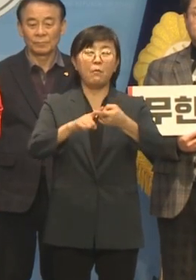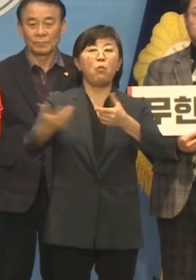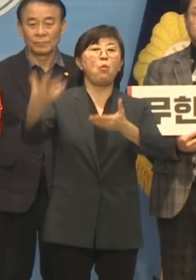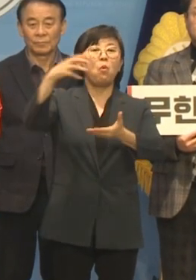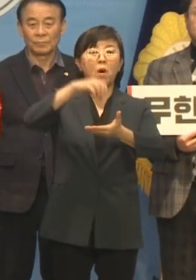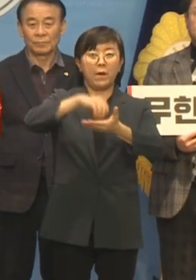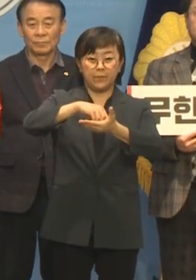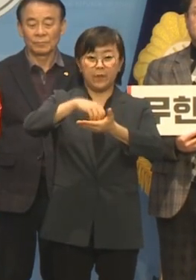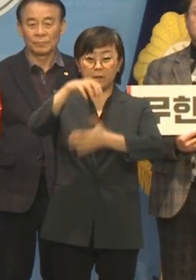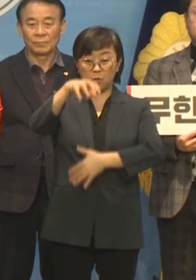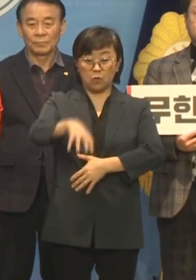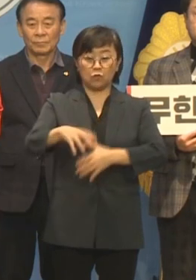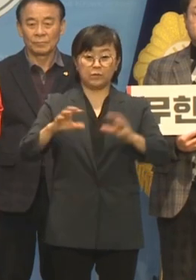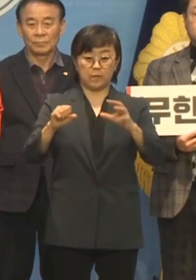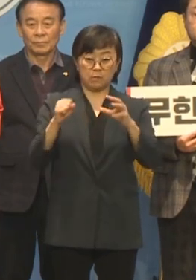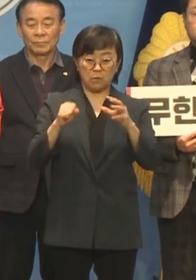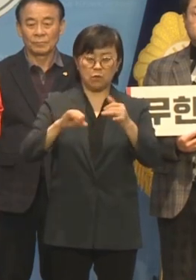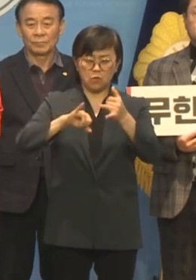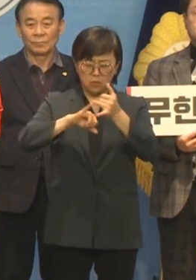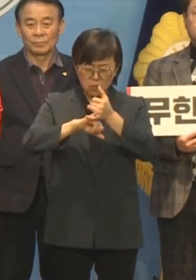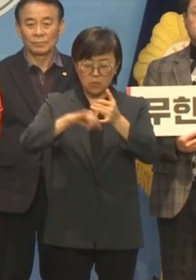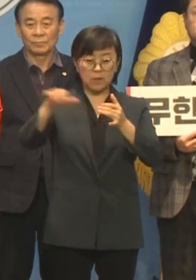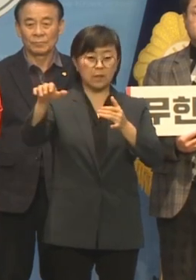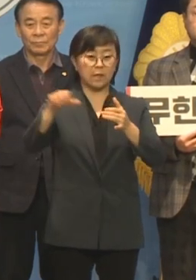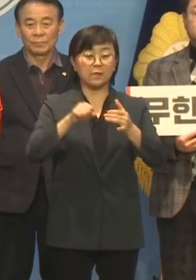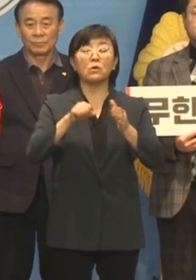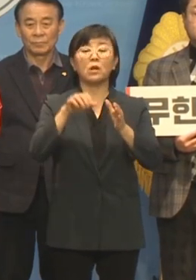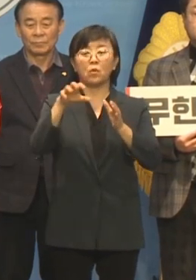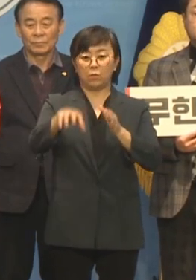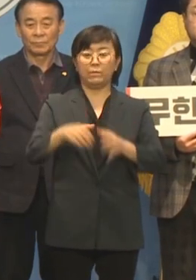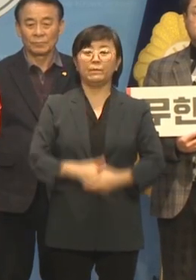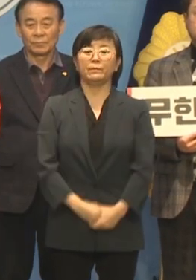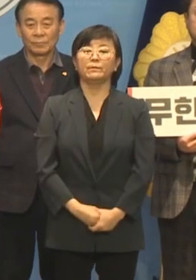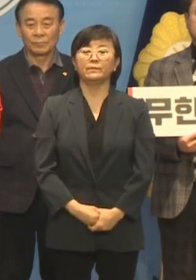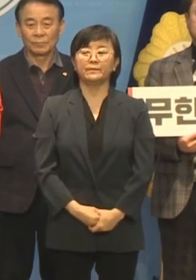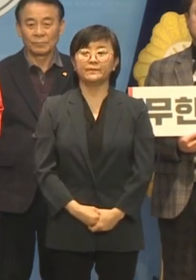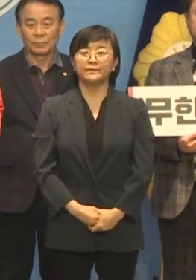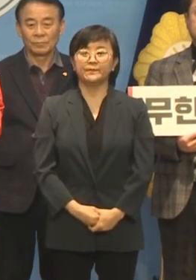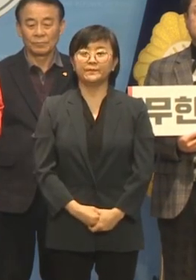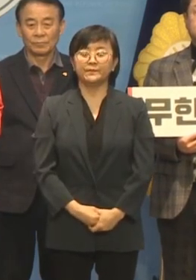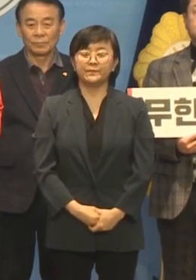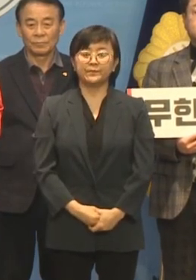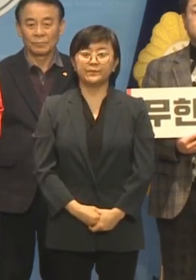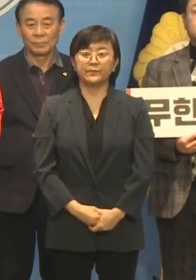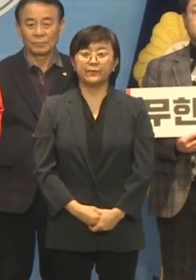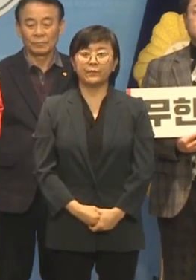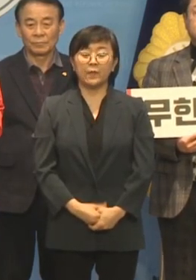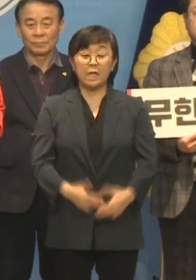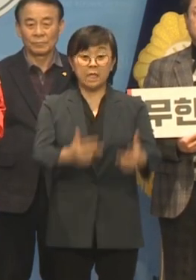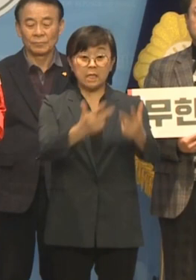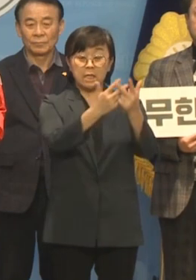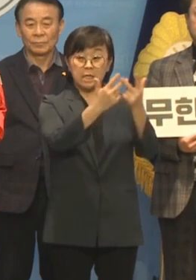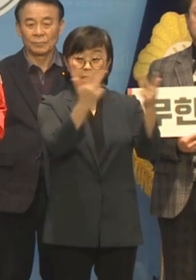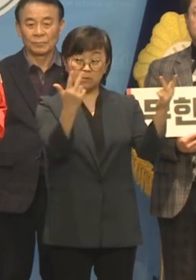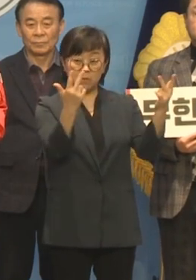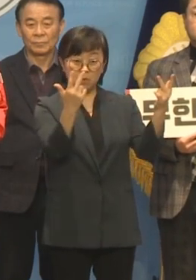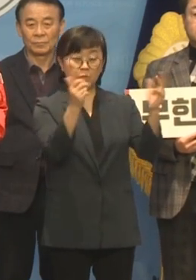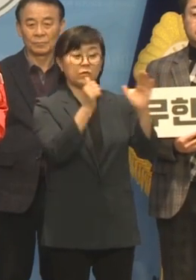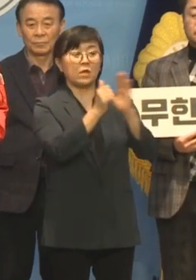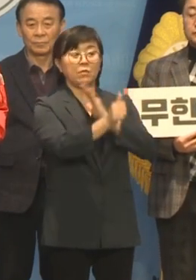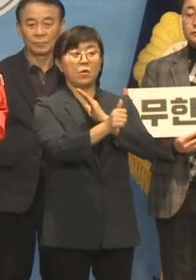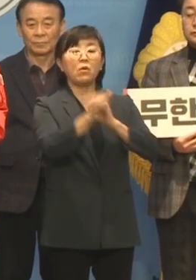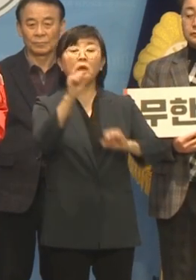요충지로서 국민의힘이 반드시 탈환해야 하는 땅입니다. 또 이재명